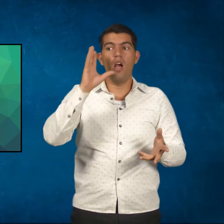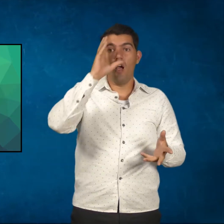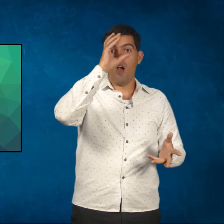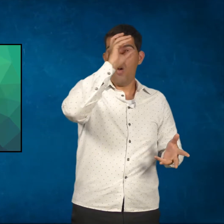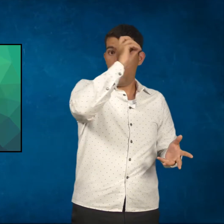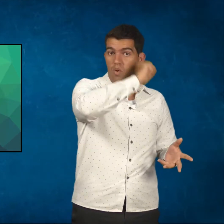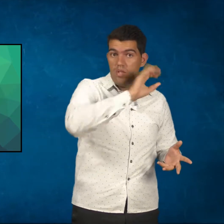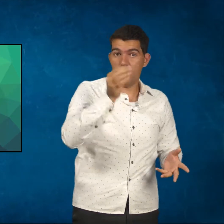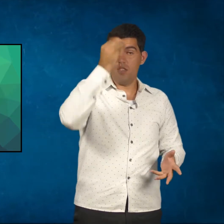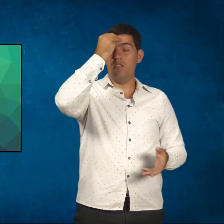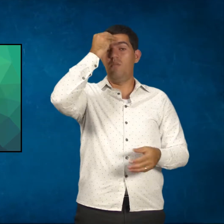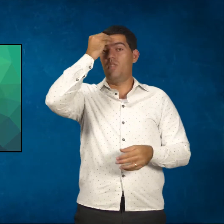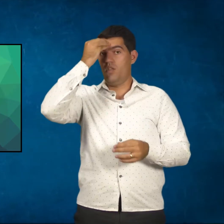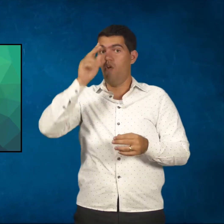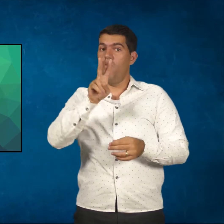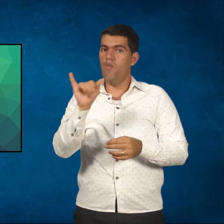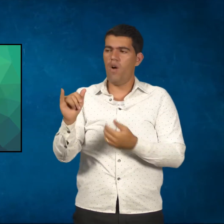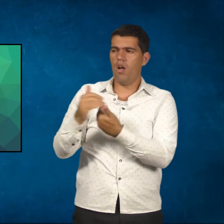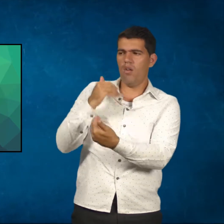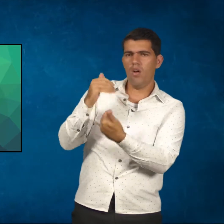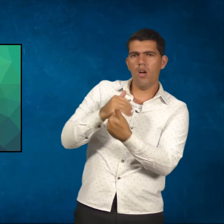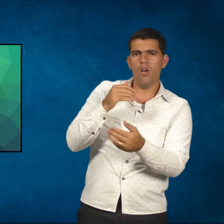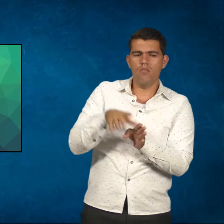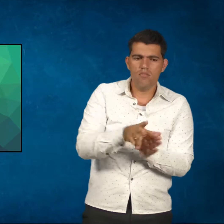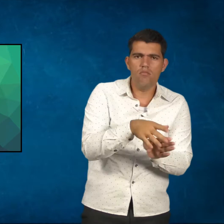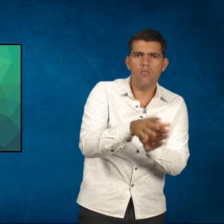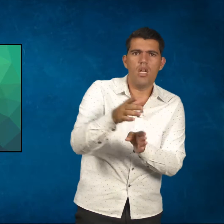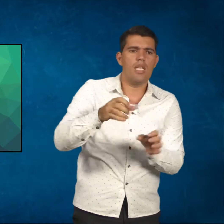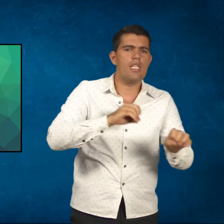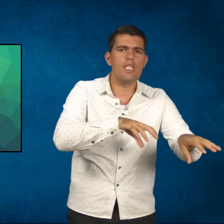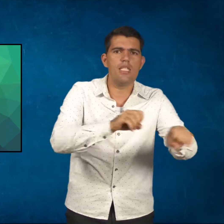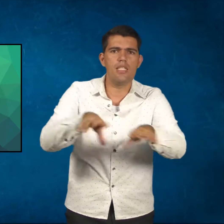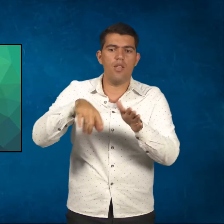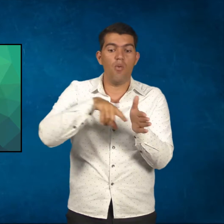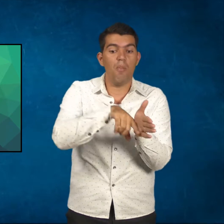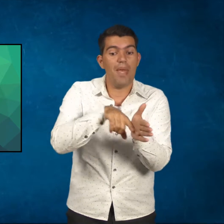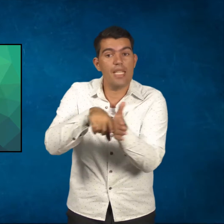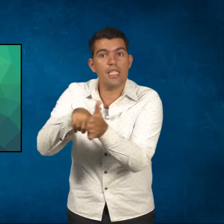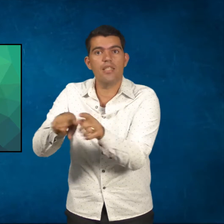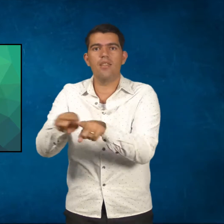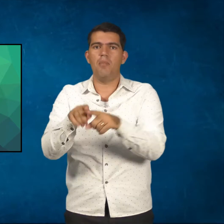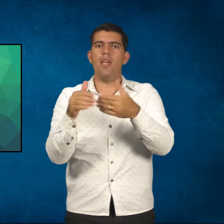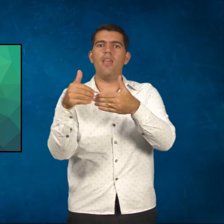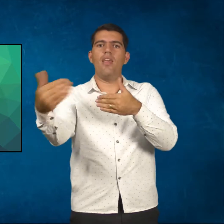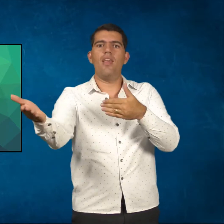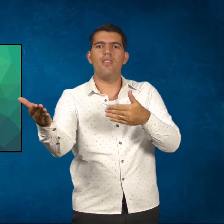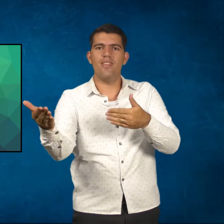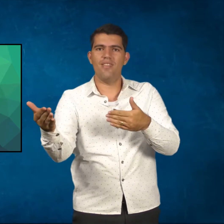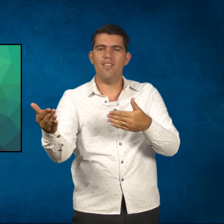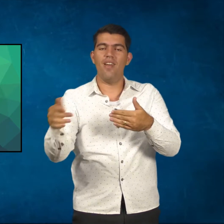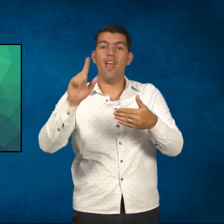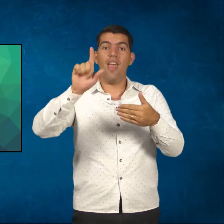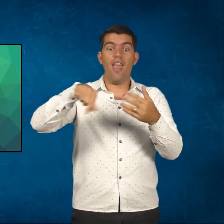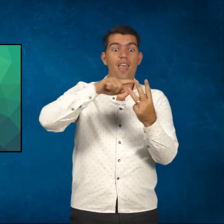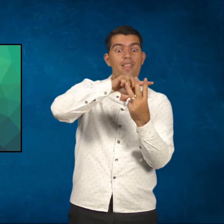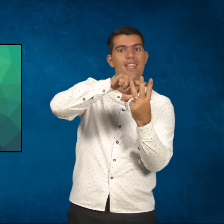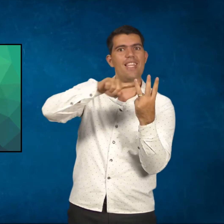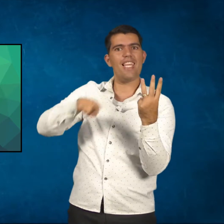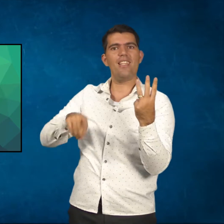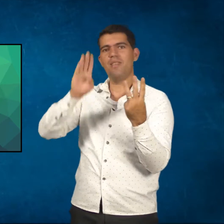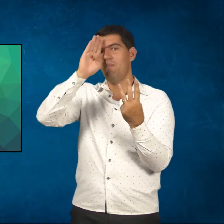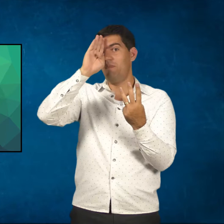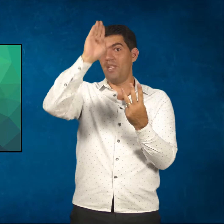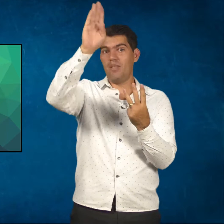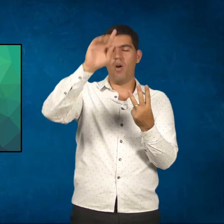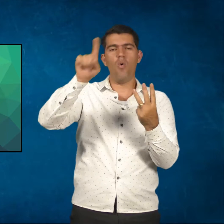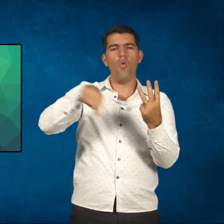concepção deve orientar as ações de ensino, de pesquisa e de extensão. O tripé que forma